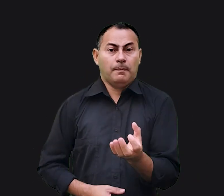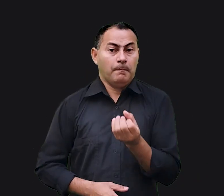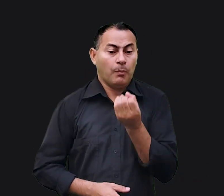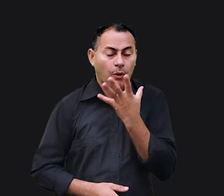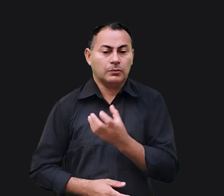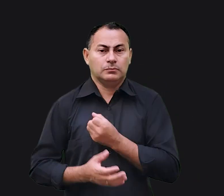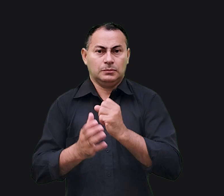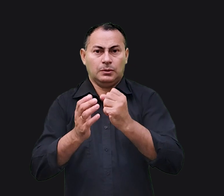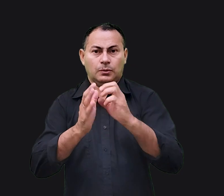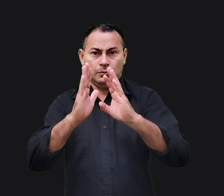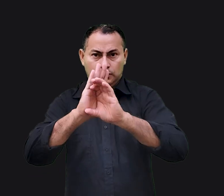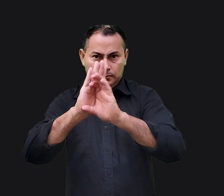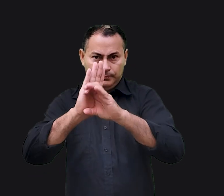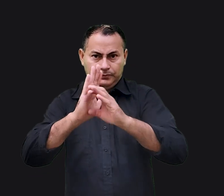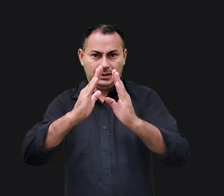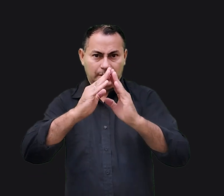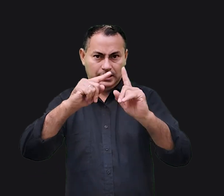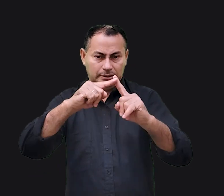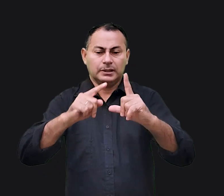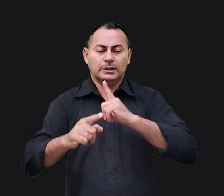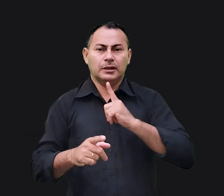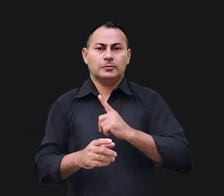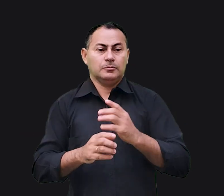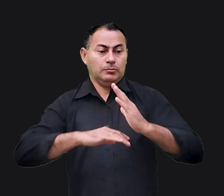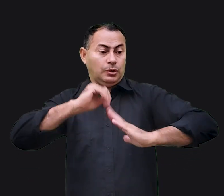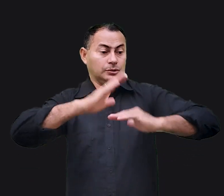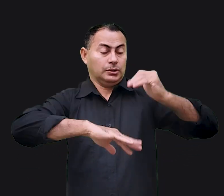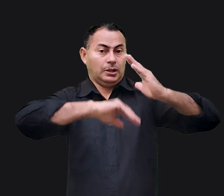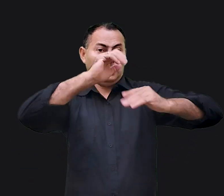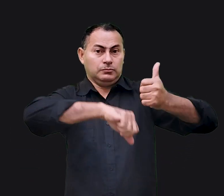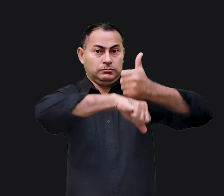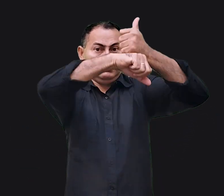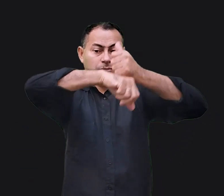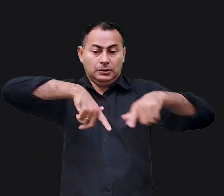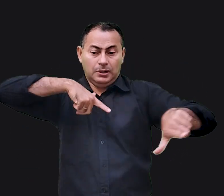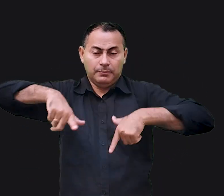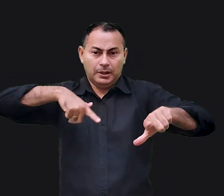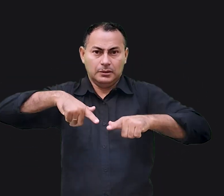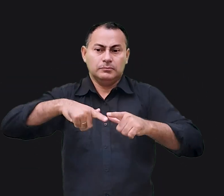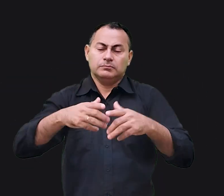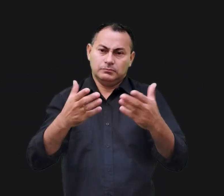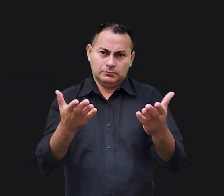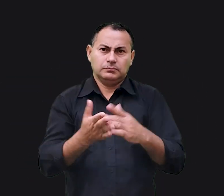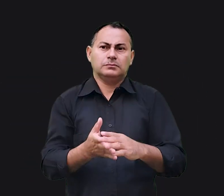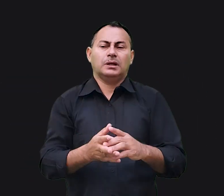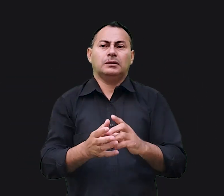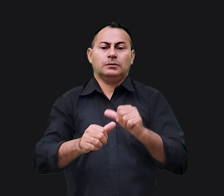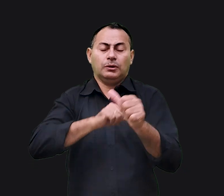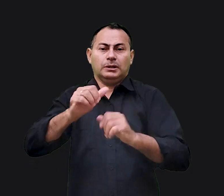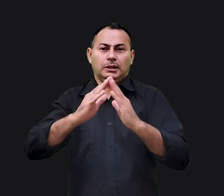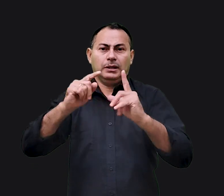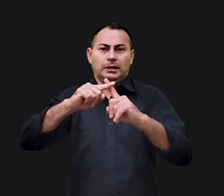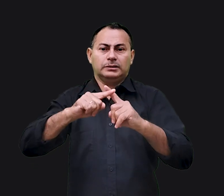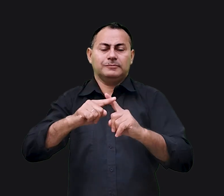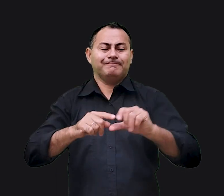O conceito de que a igreja deva ter profissionais no seu trabalho, isso tem tornado a igreja